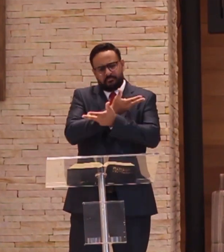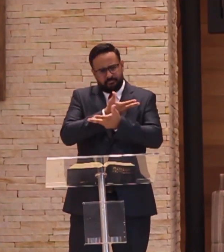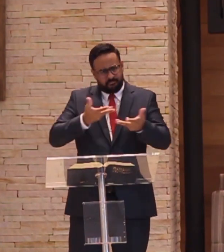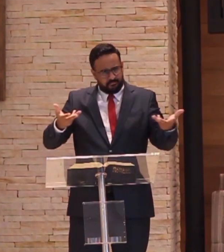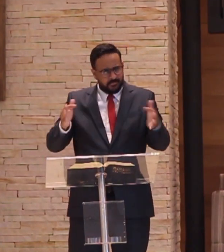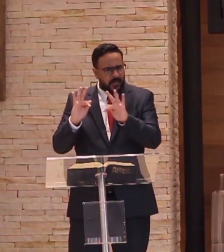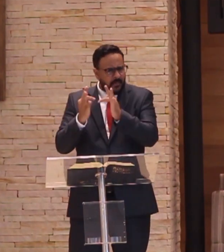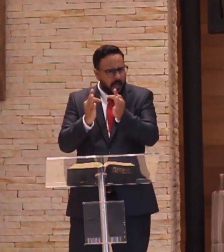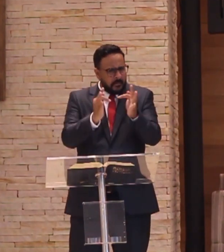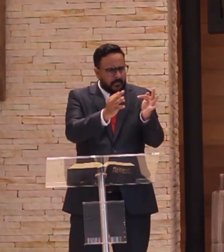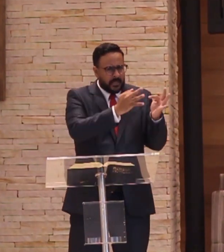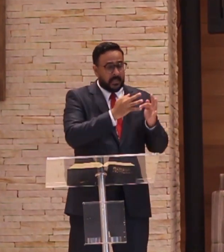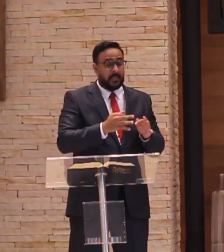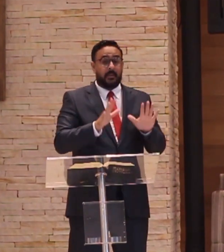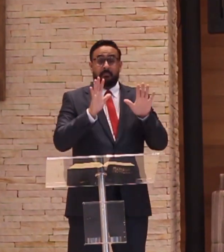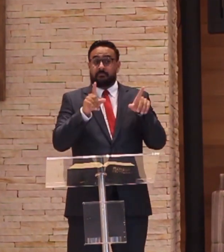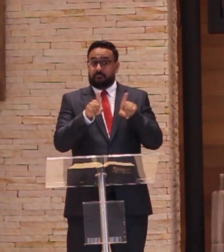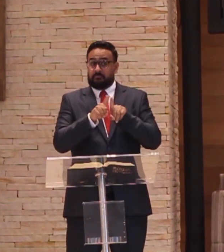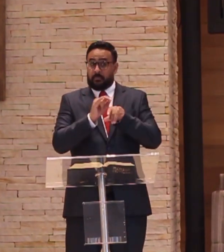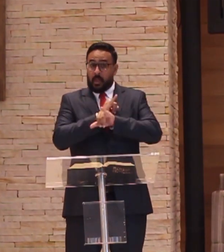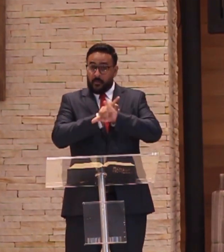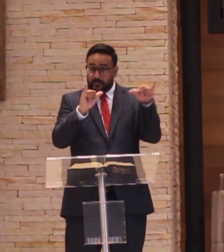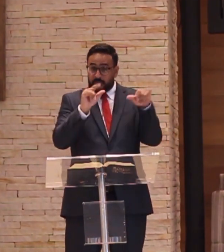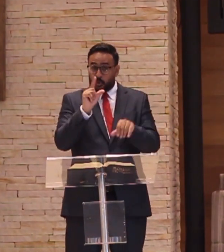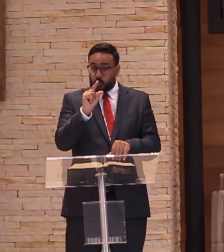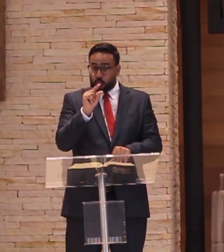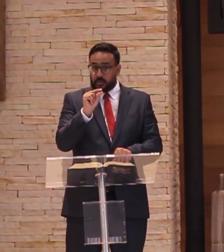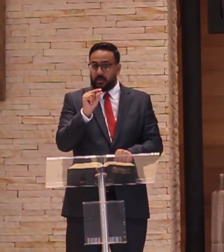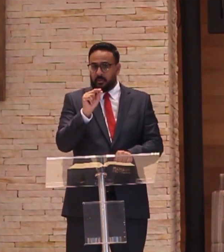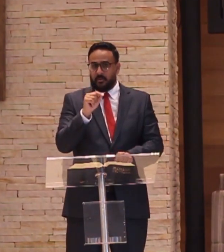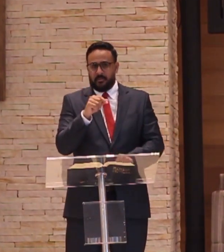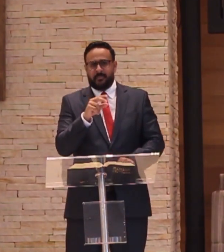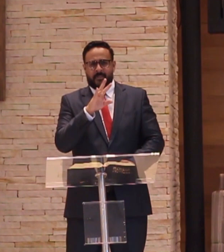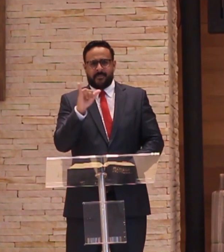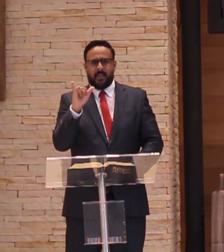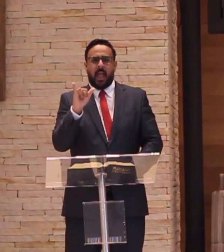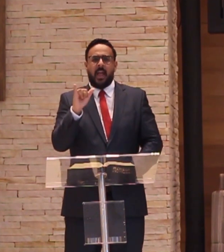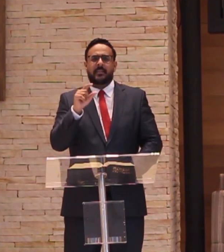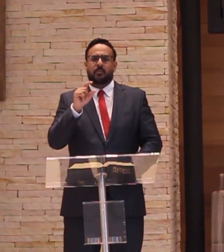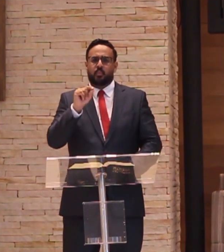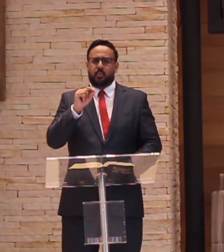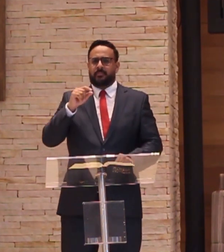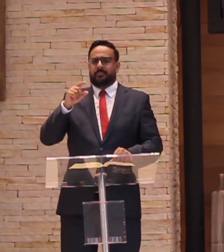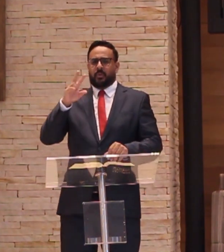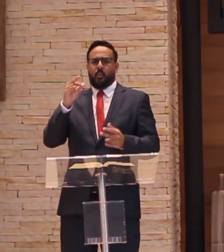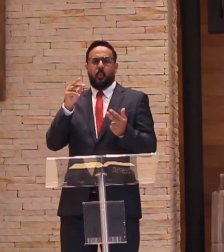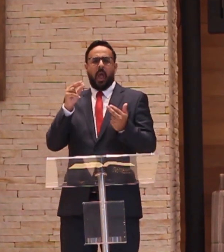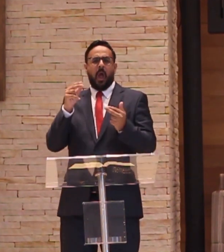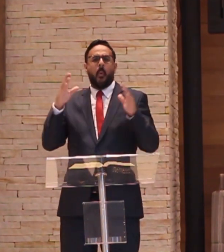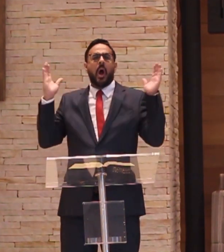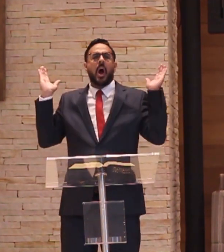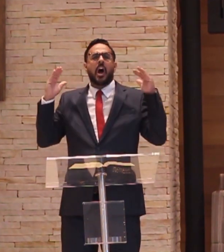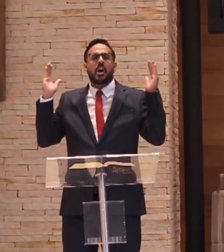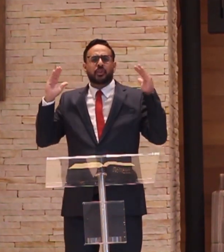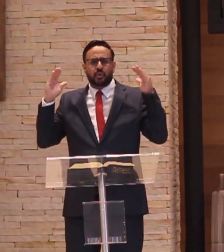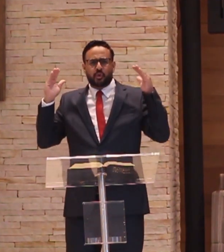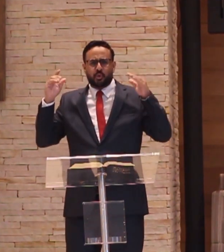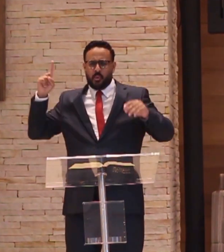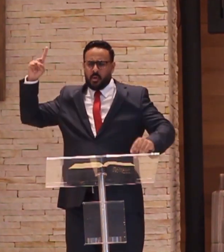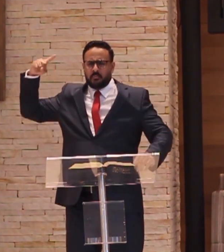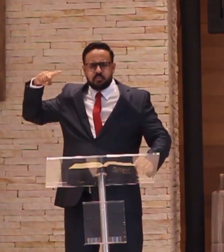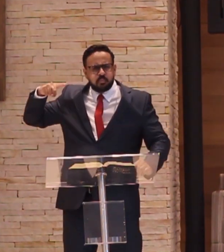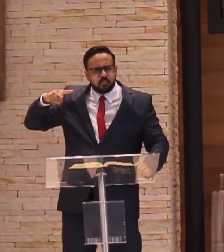a 10ª praga, eles entenderam que era a hora da salvação. Mas antes da 10ª praga cair,